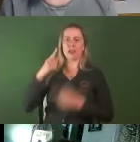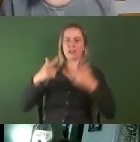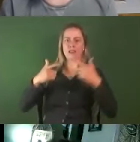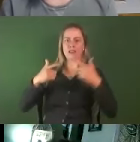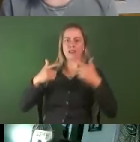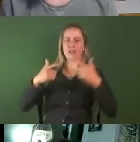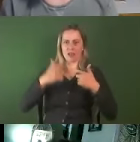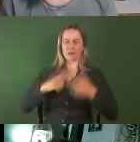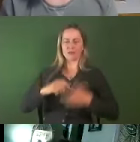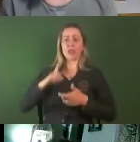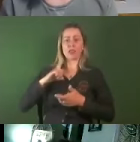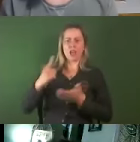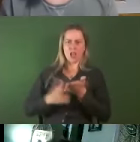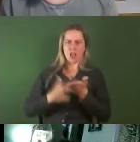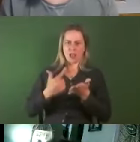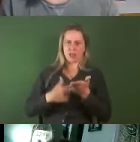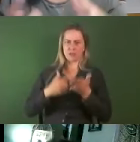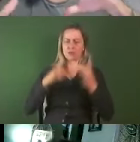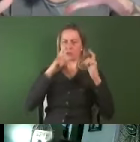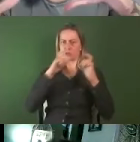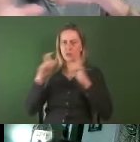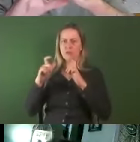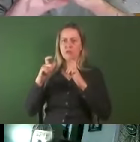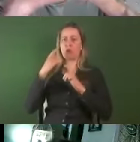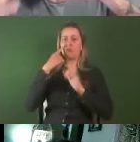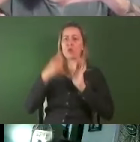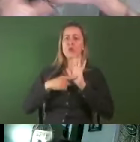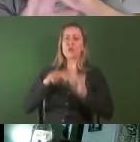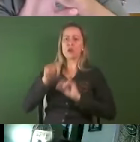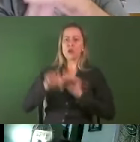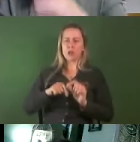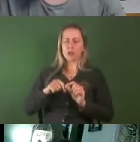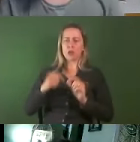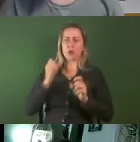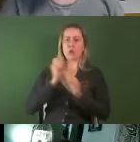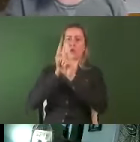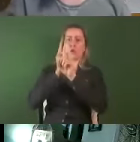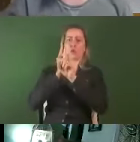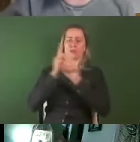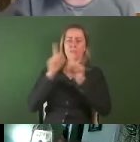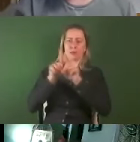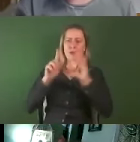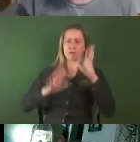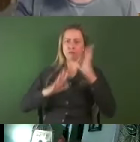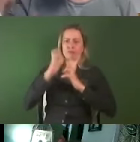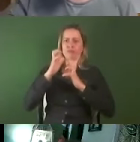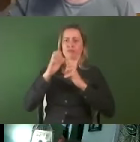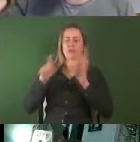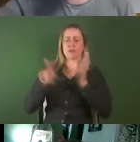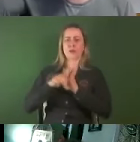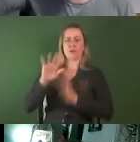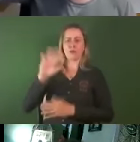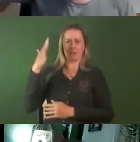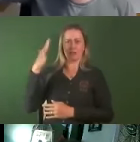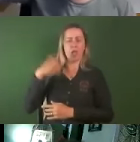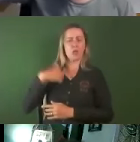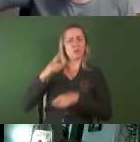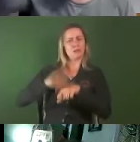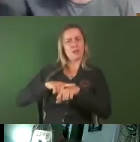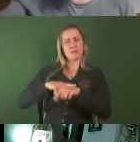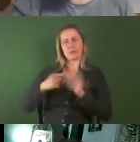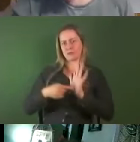livros, por exemplo, de fotógrafos que retratam o encontro e o conflito que isso gerava, por exemplo. Mas aqui eu não vou ter tempo de